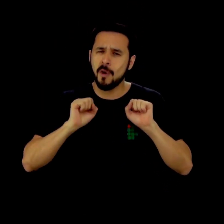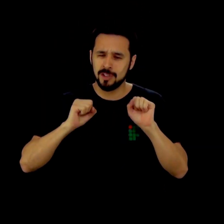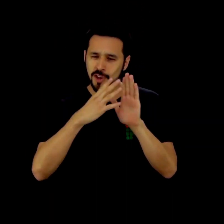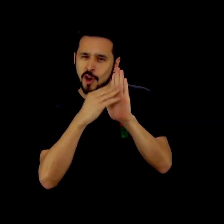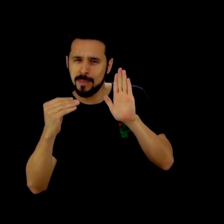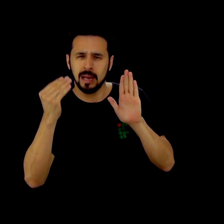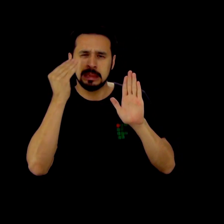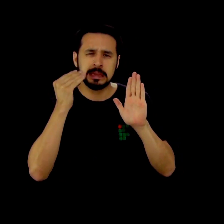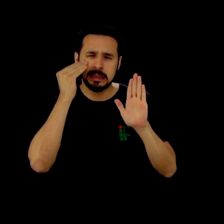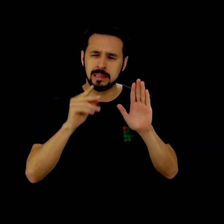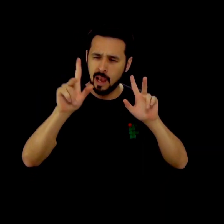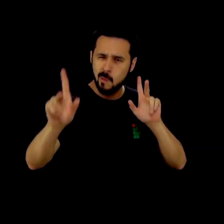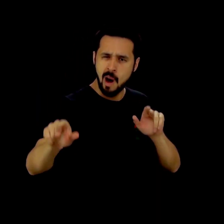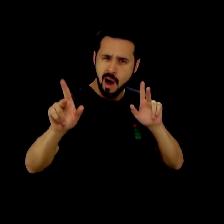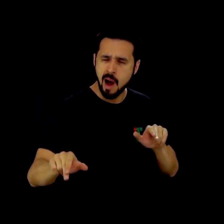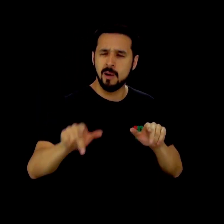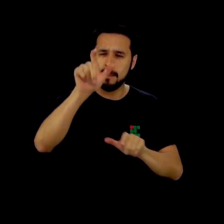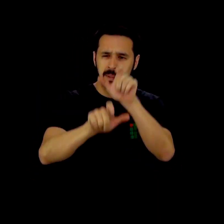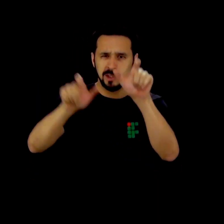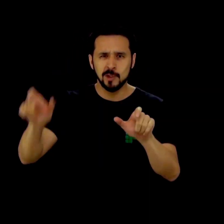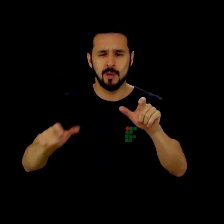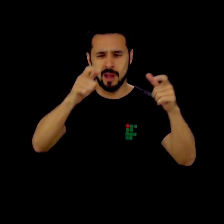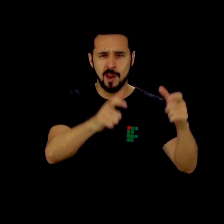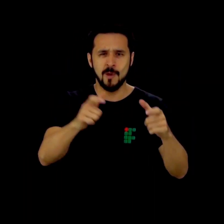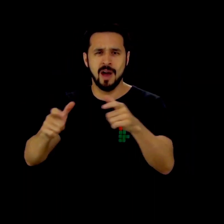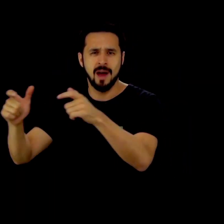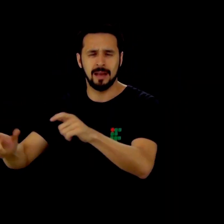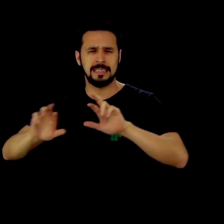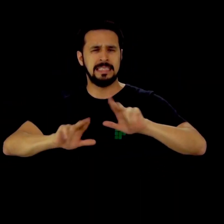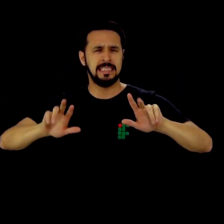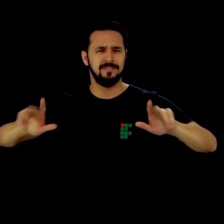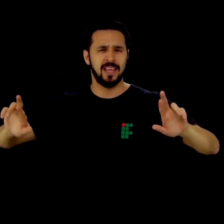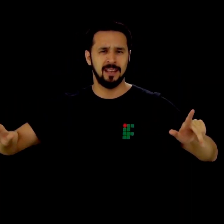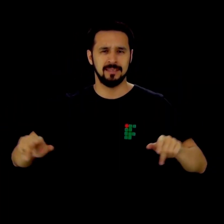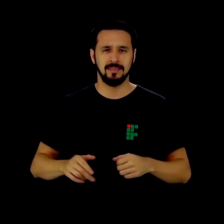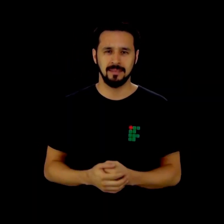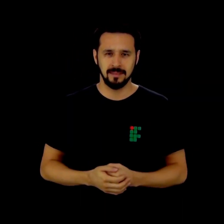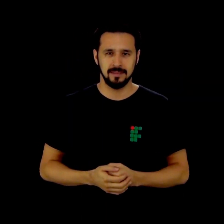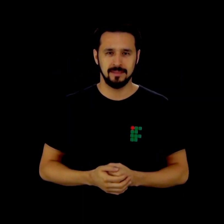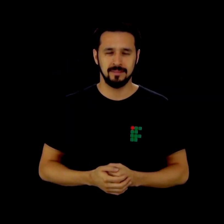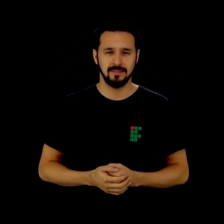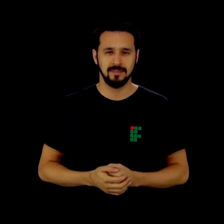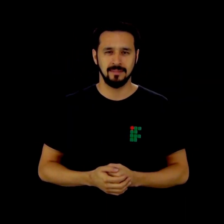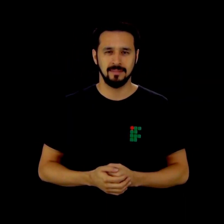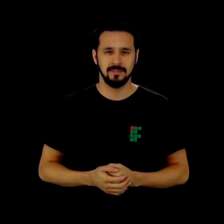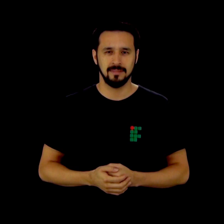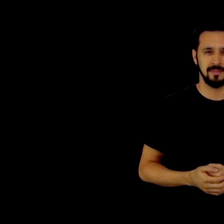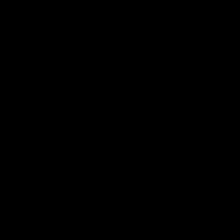poderiam ser reproduzidos em diferentes sujeitos e condições.